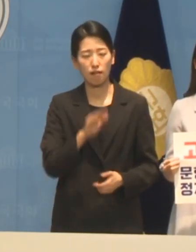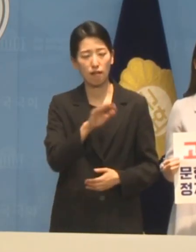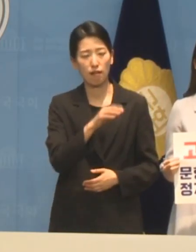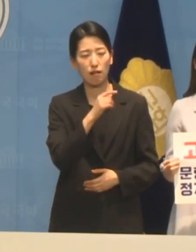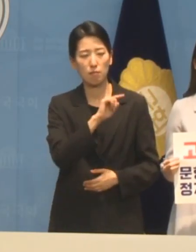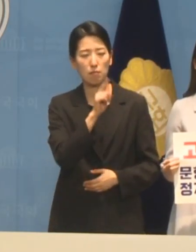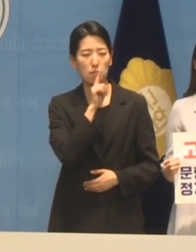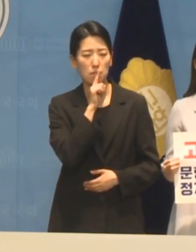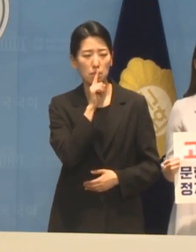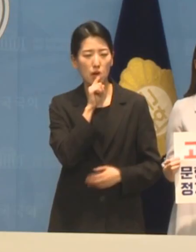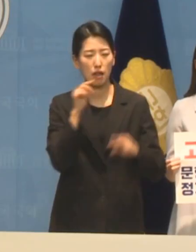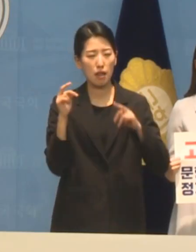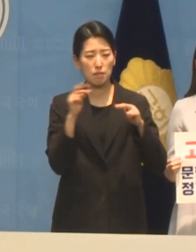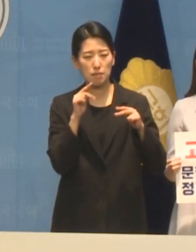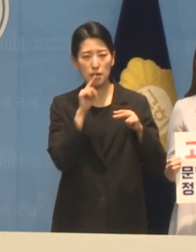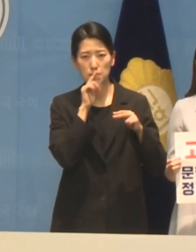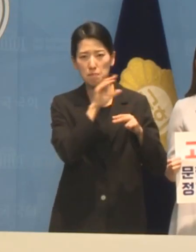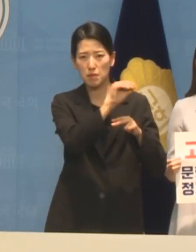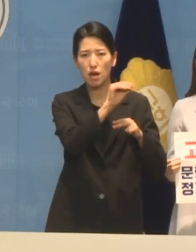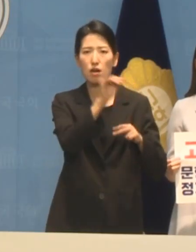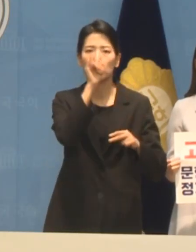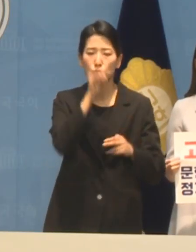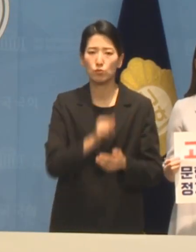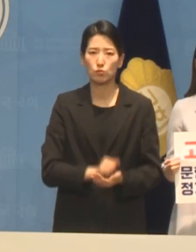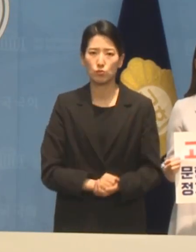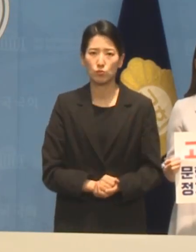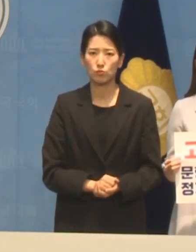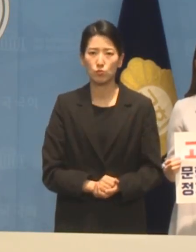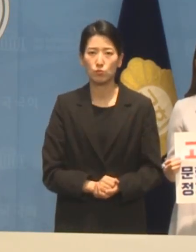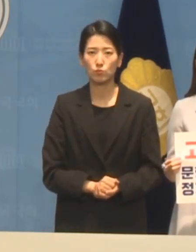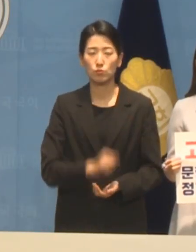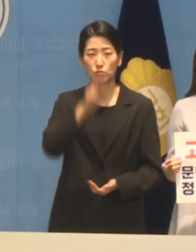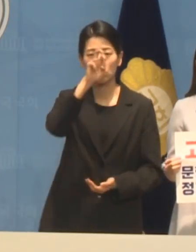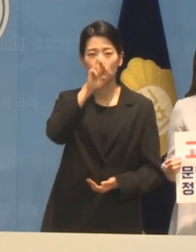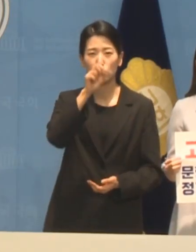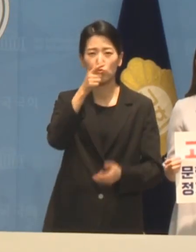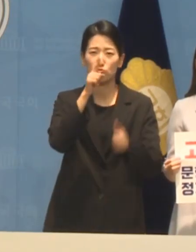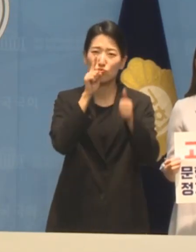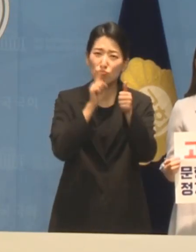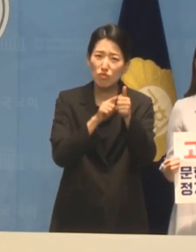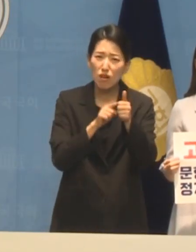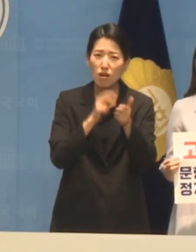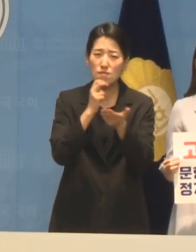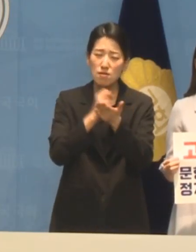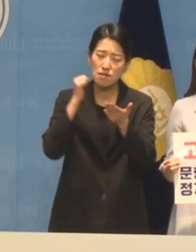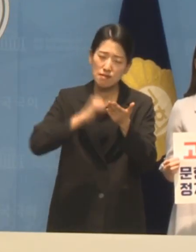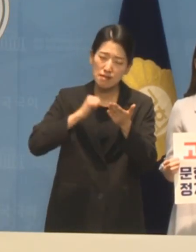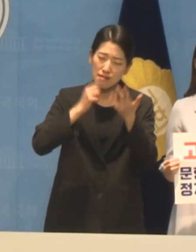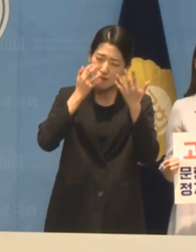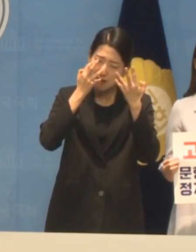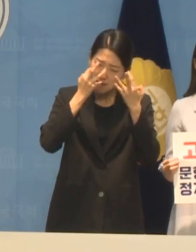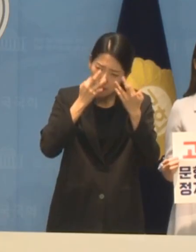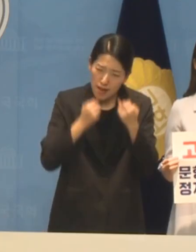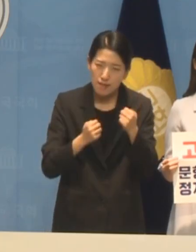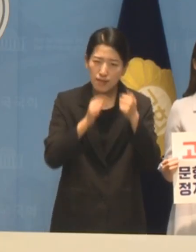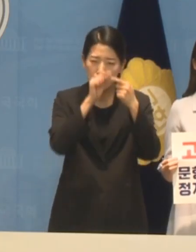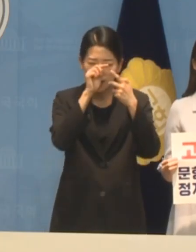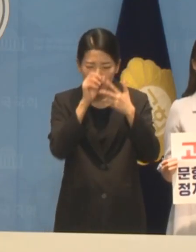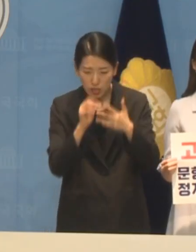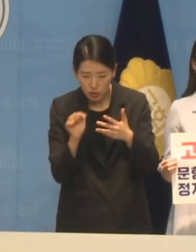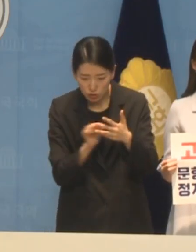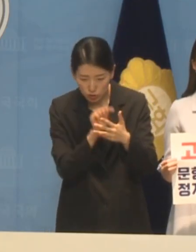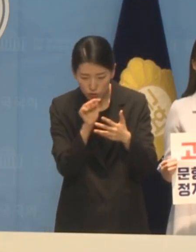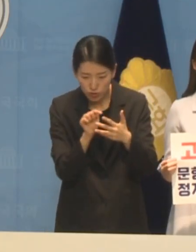하였습니다. 피고발인 문형배의 위법 행위가 많지만 그중에 6가지